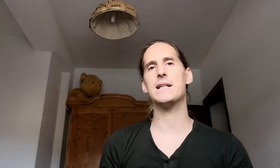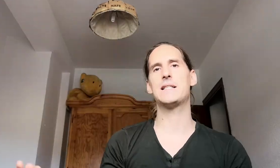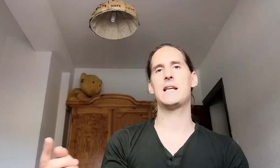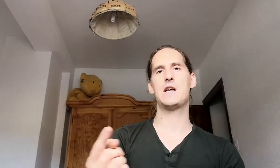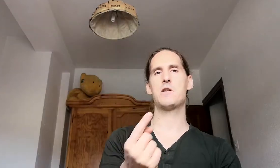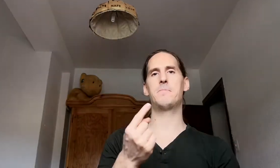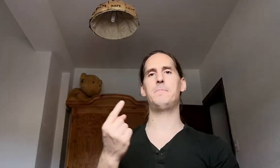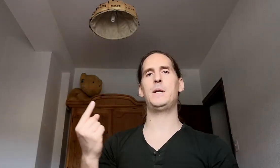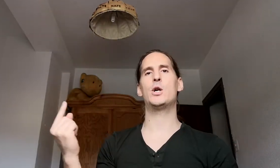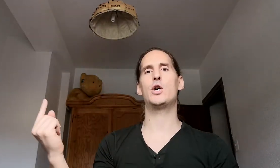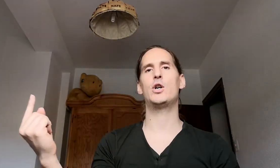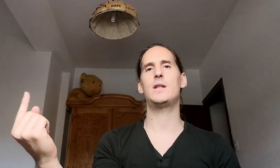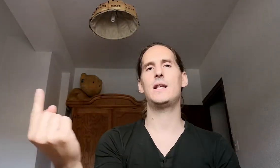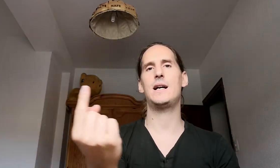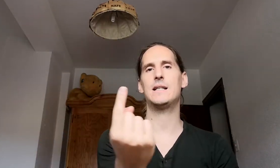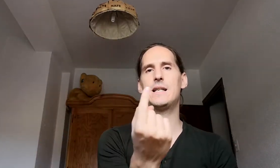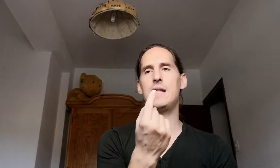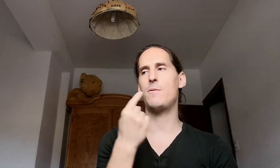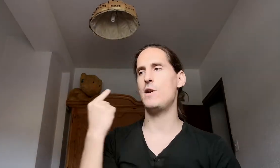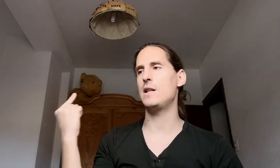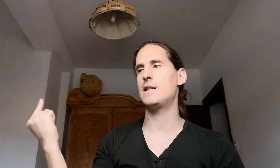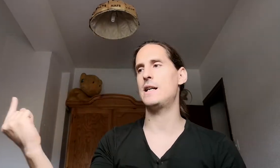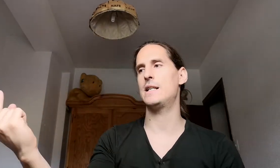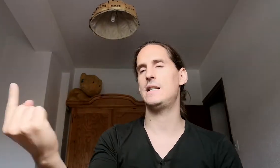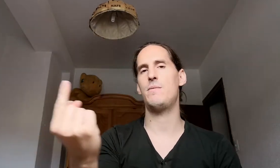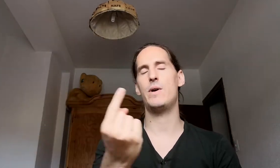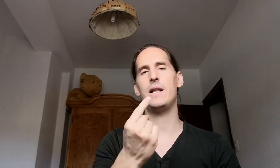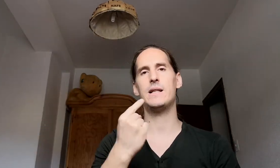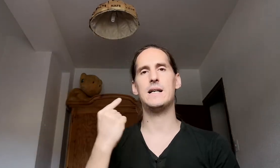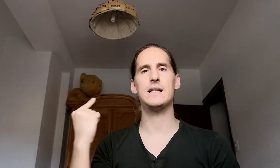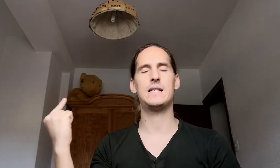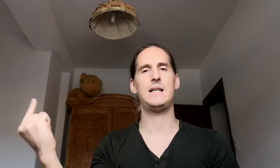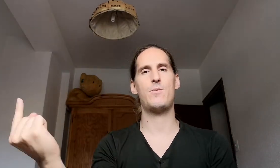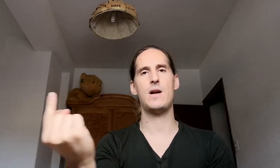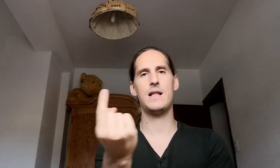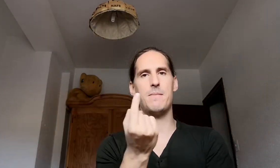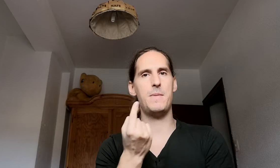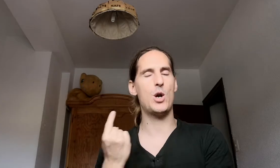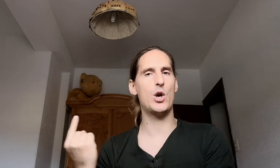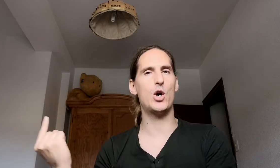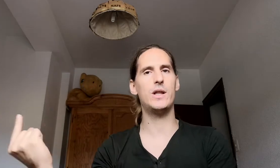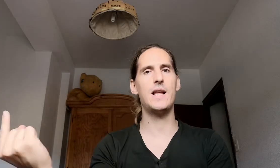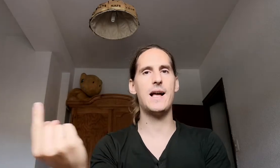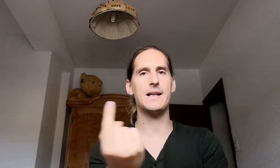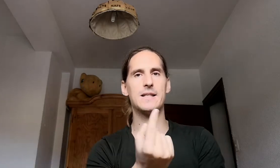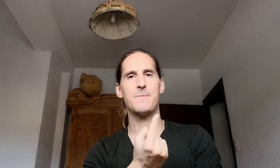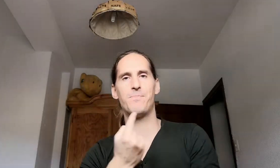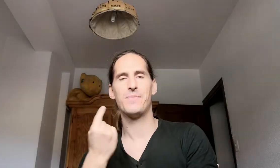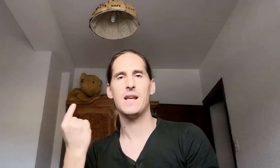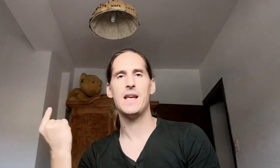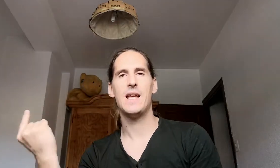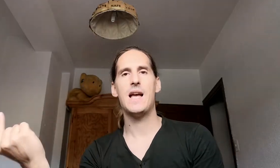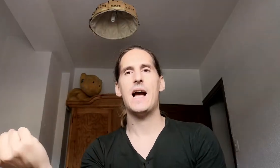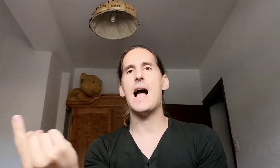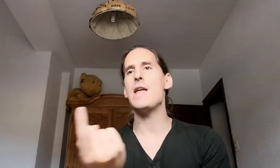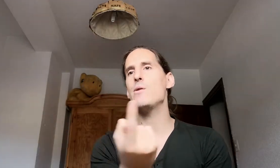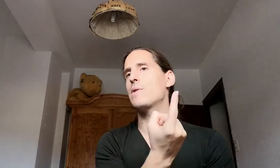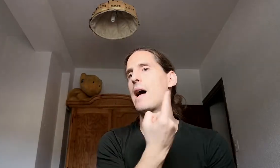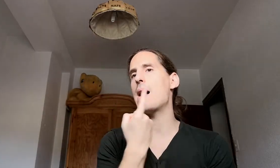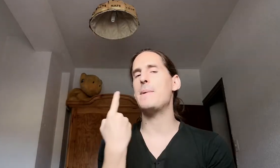microondas. Microondas, que da vueltas y vueltas y vueltas. Microondas. Hay una